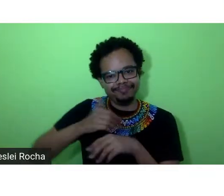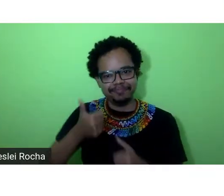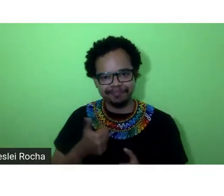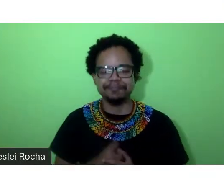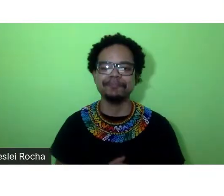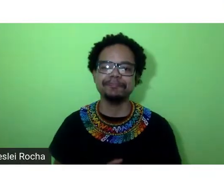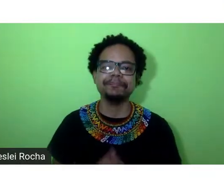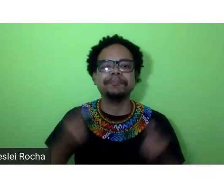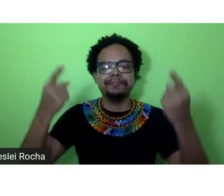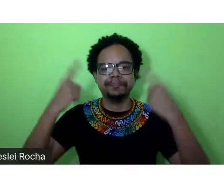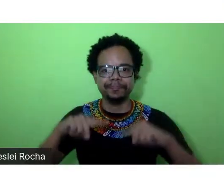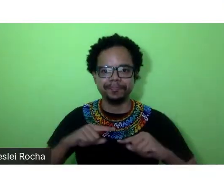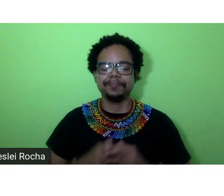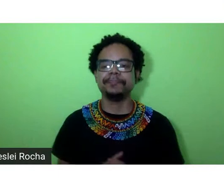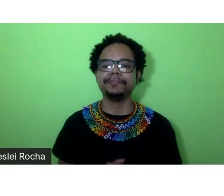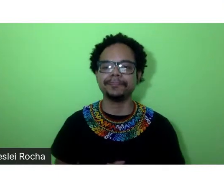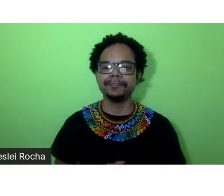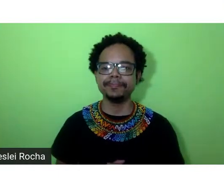E aí